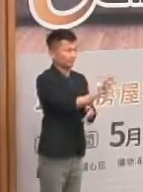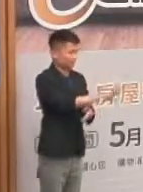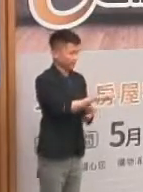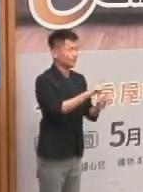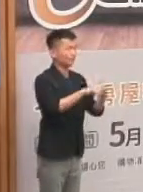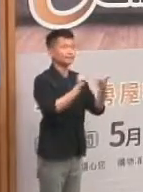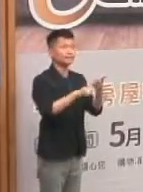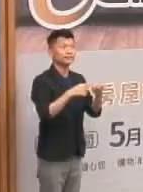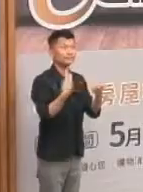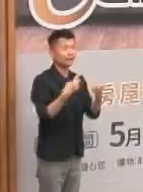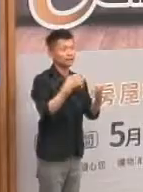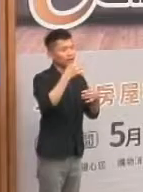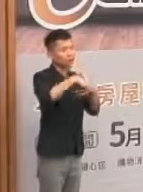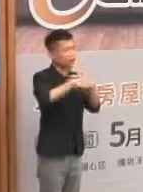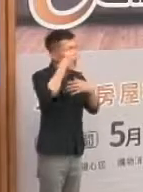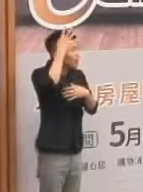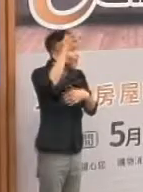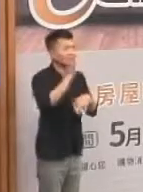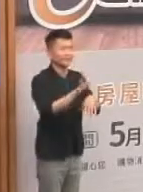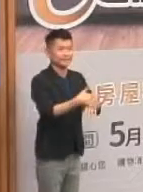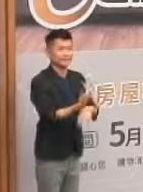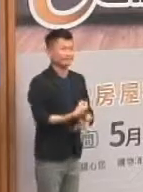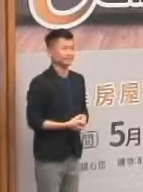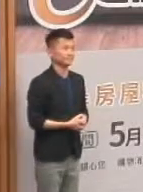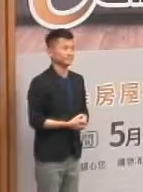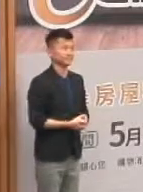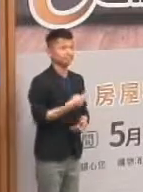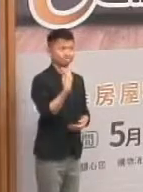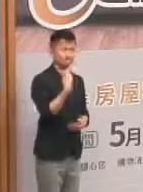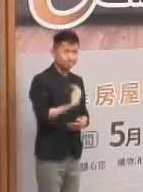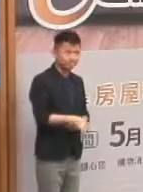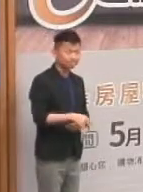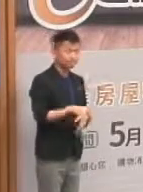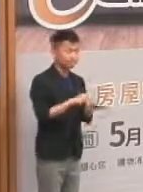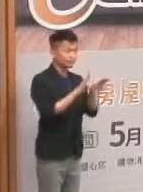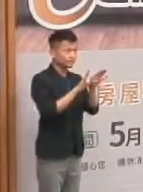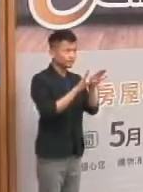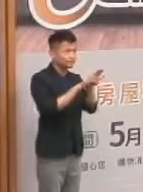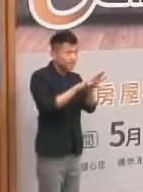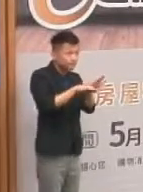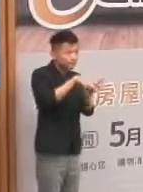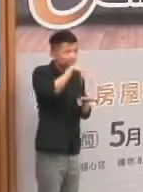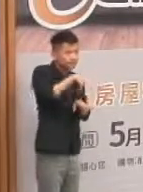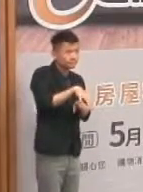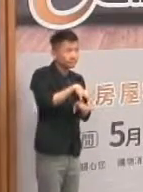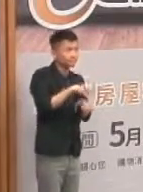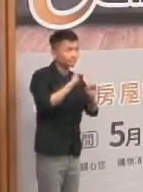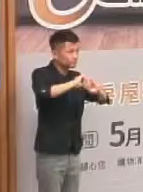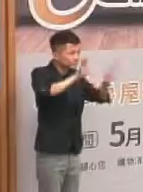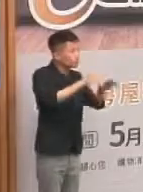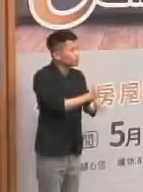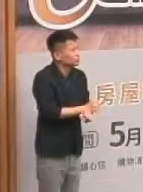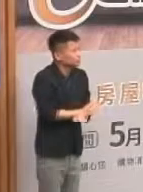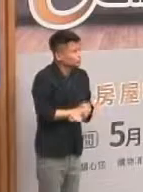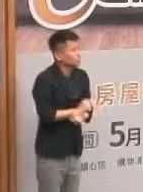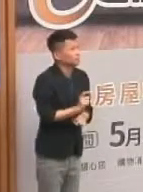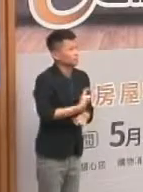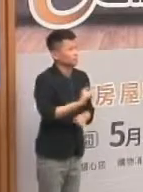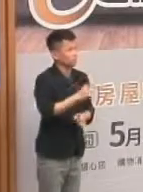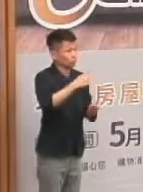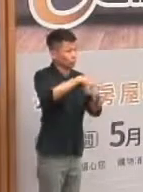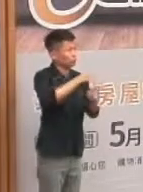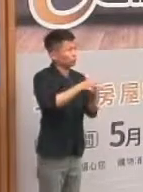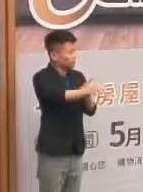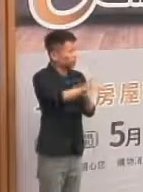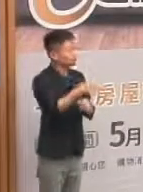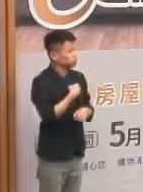也不用怕遗漏。其实我们还会税捐机关还会有一个提醒的，还会有一个转账的一个提醒